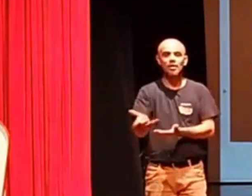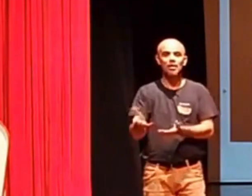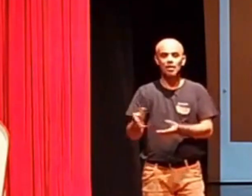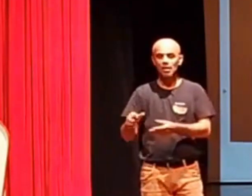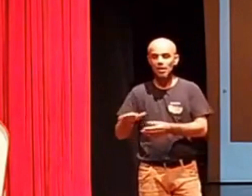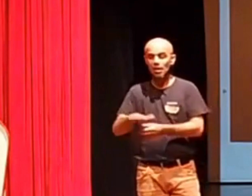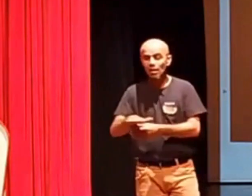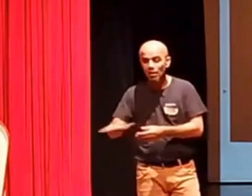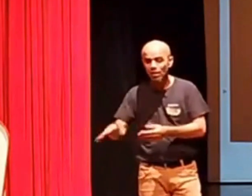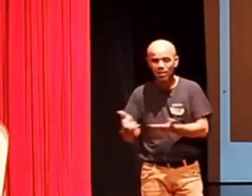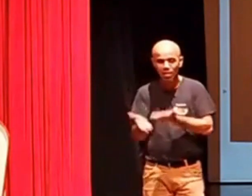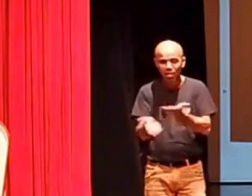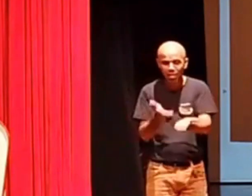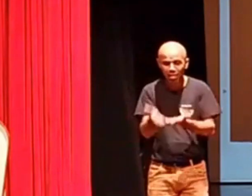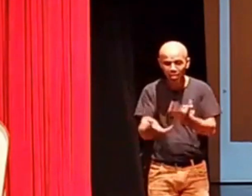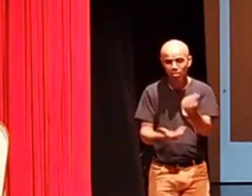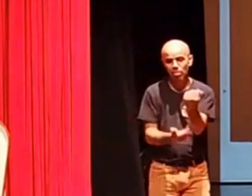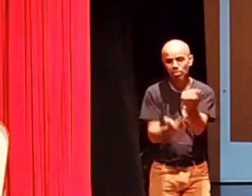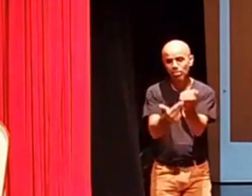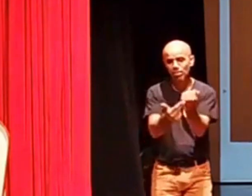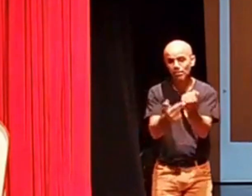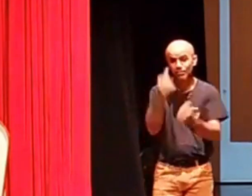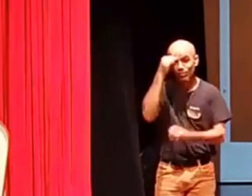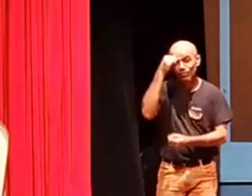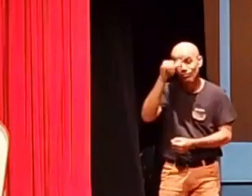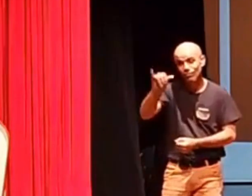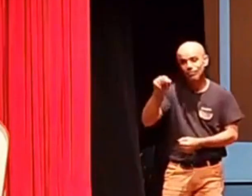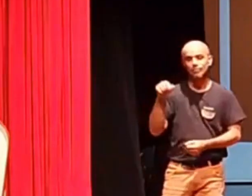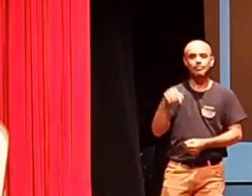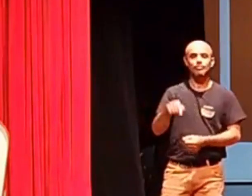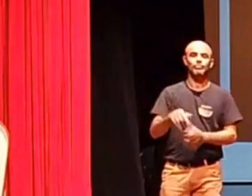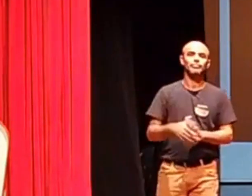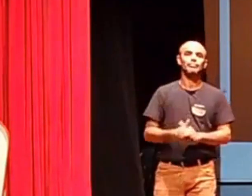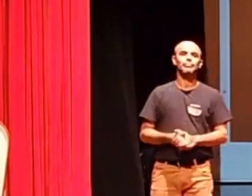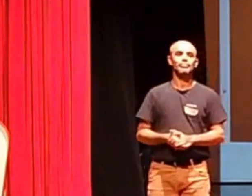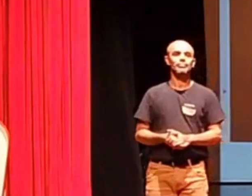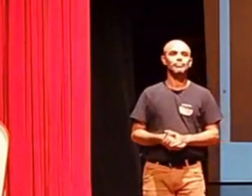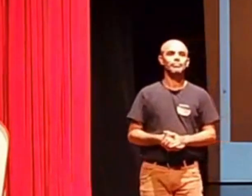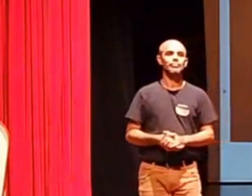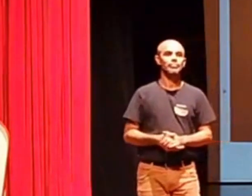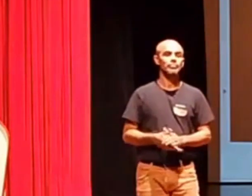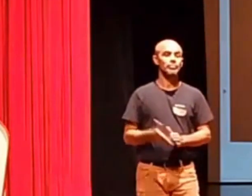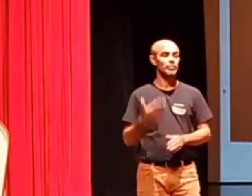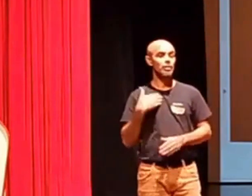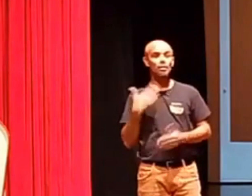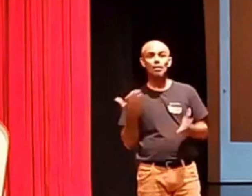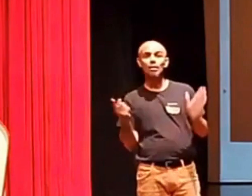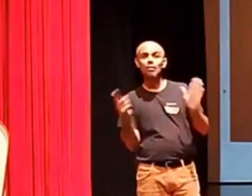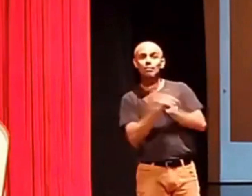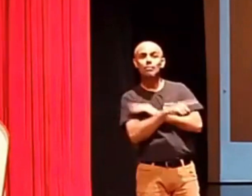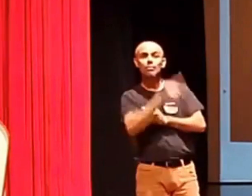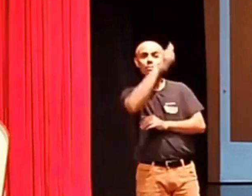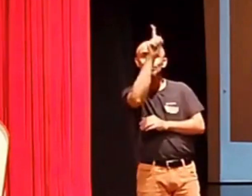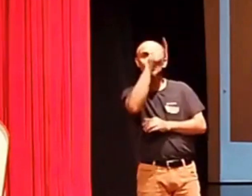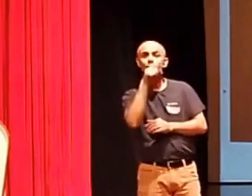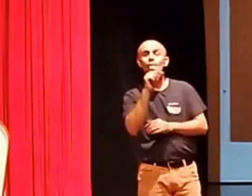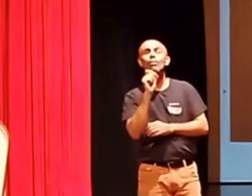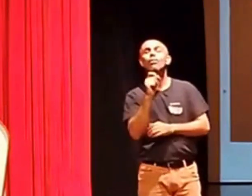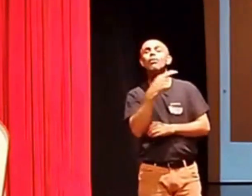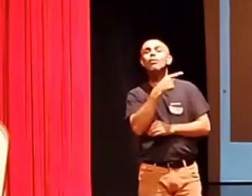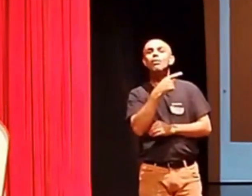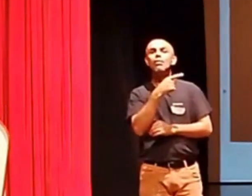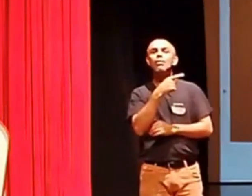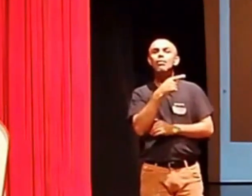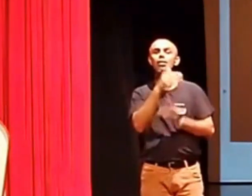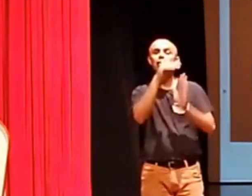direcionada para um tratamento cirúrgico. E ali nós temos um ponto de interrogação na palavra